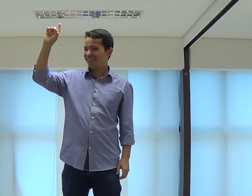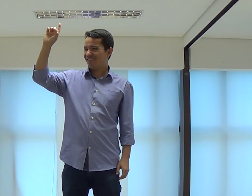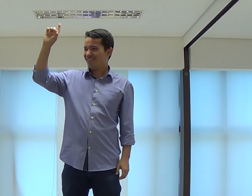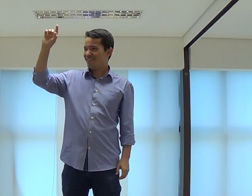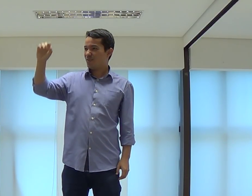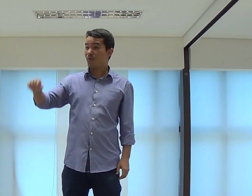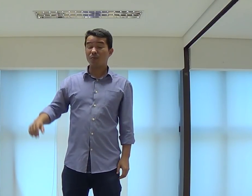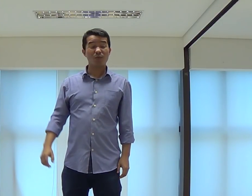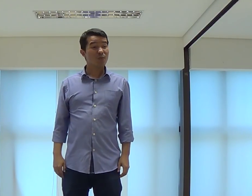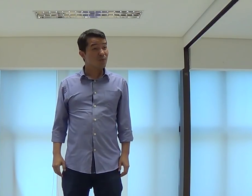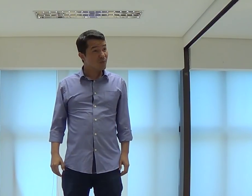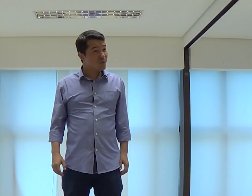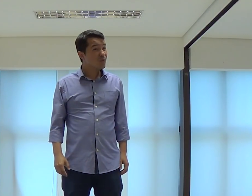Deus.